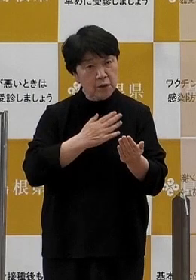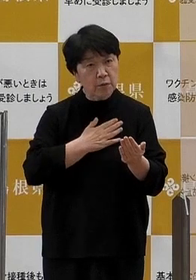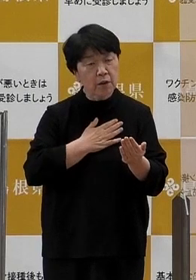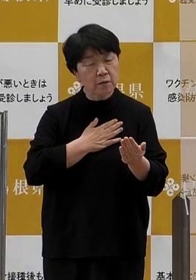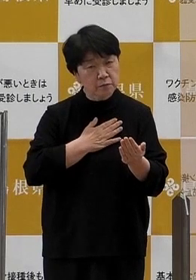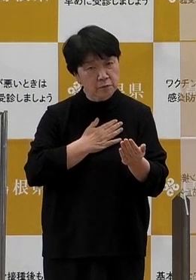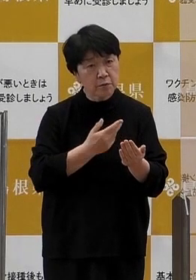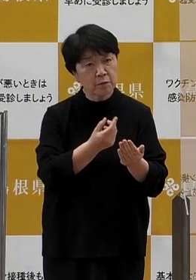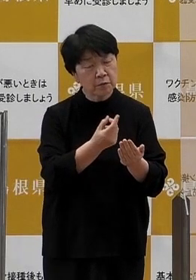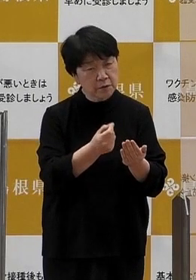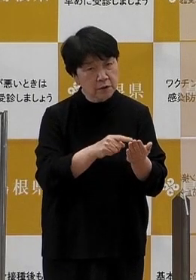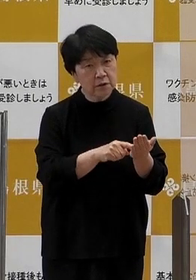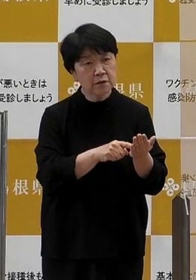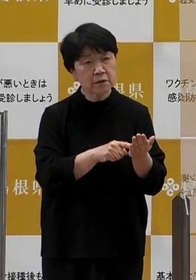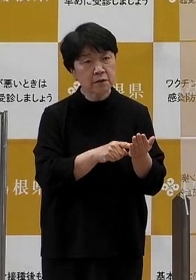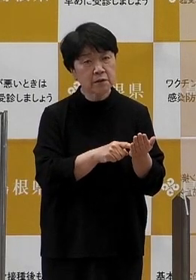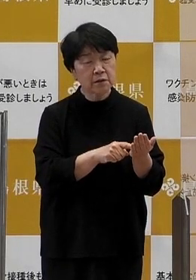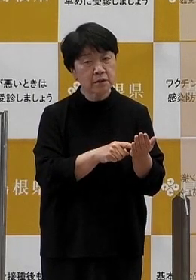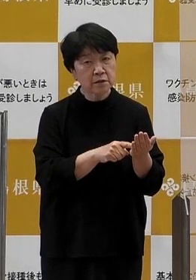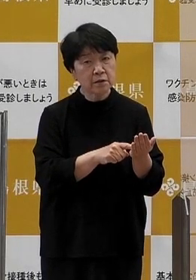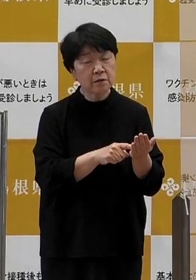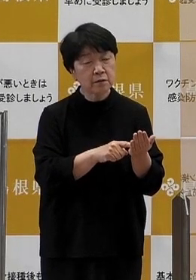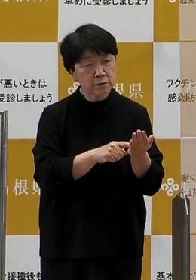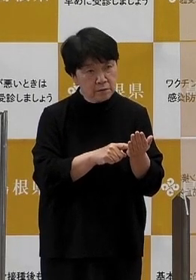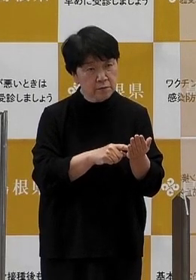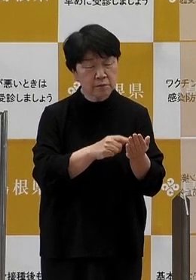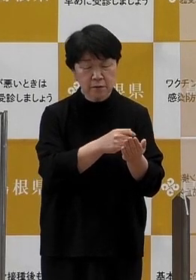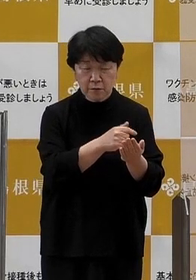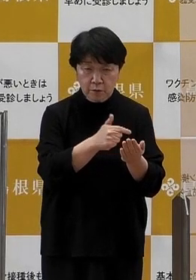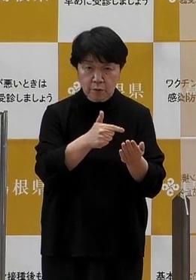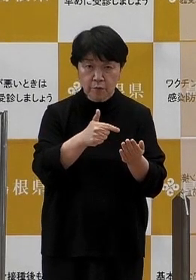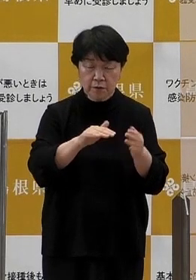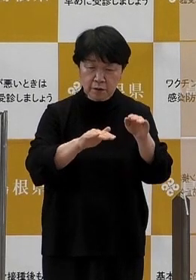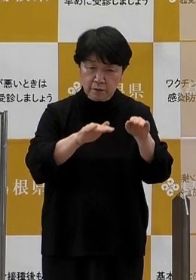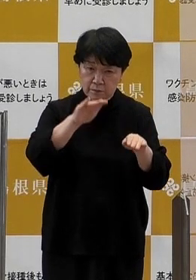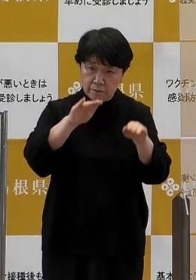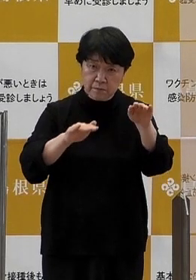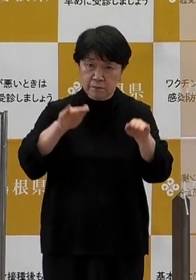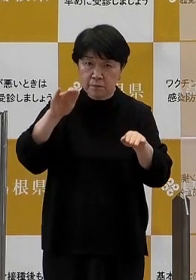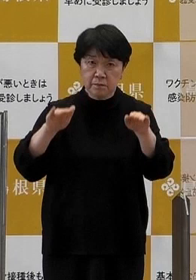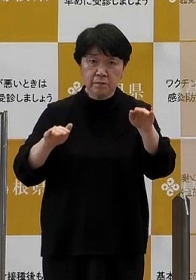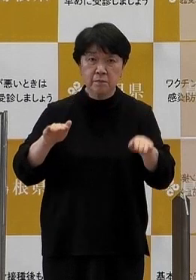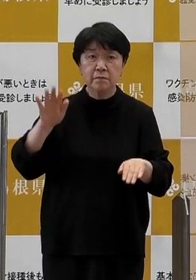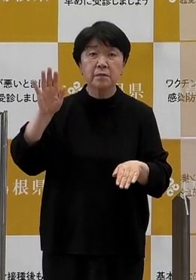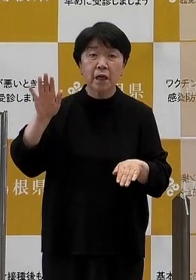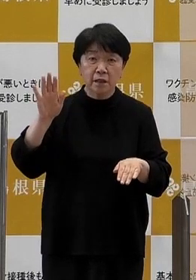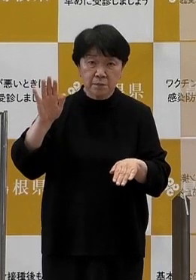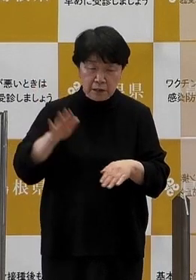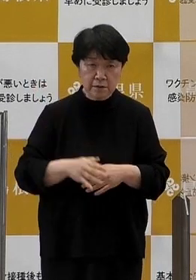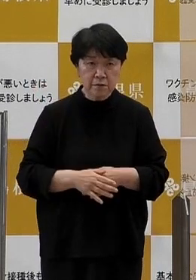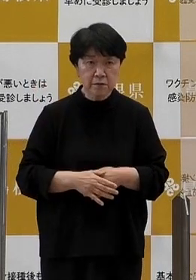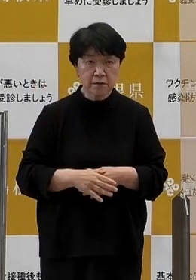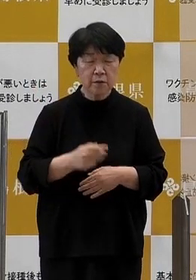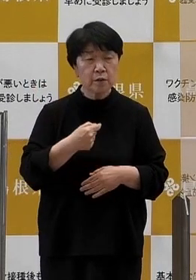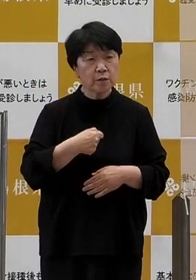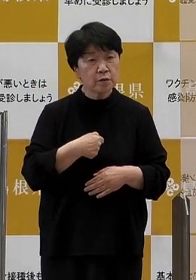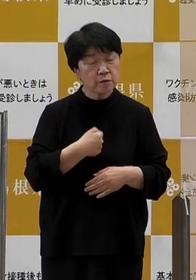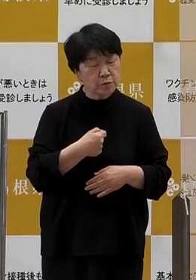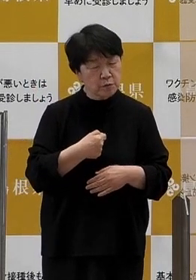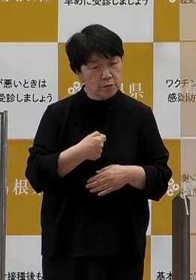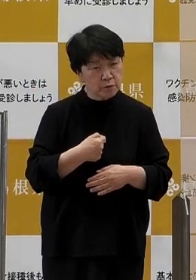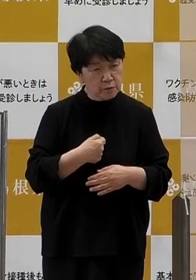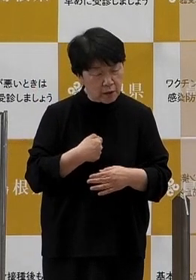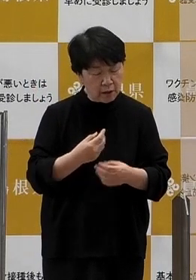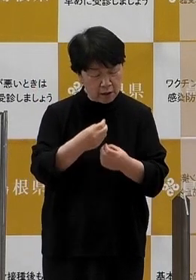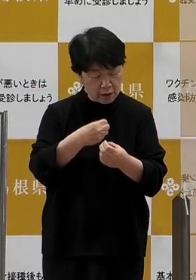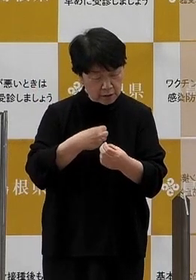ますけど、非常にばらつきがあります。私は感染者数が多く